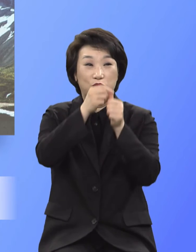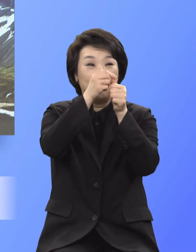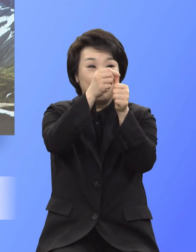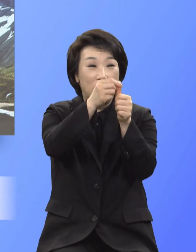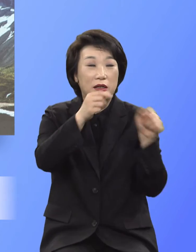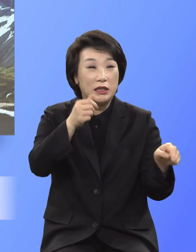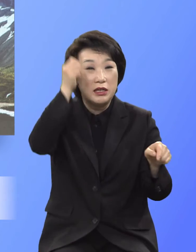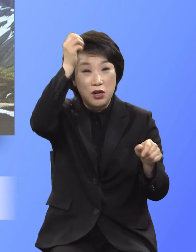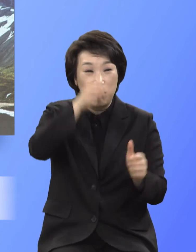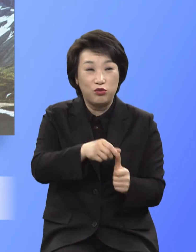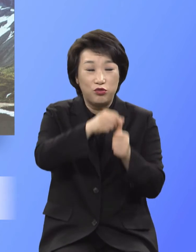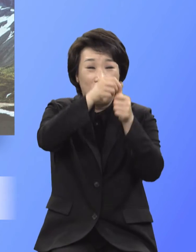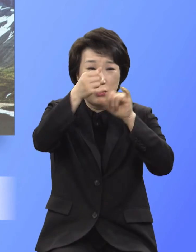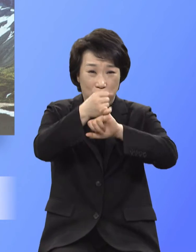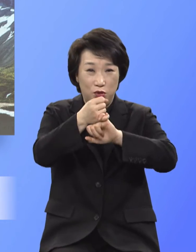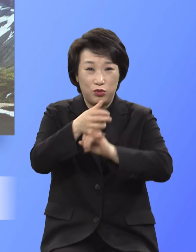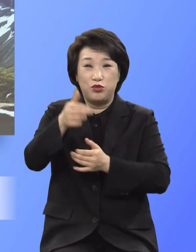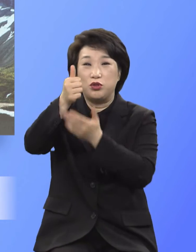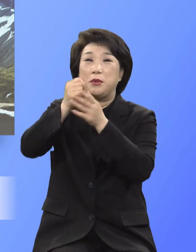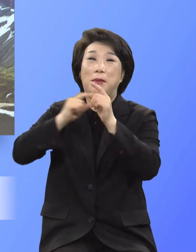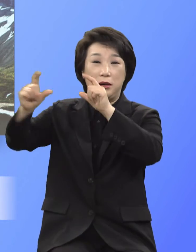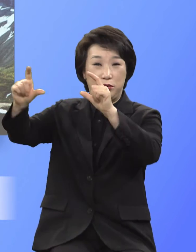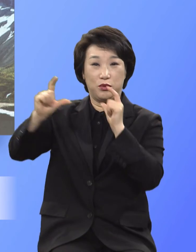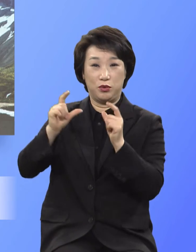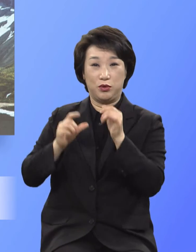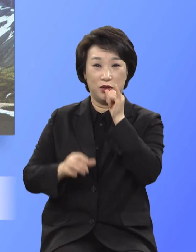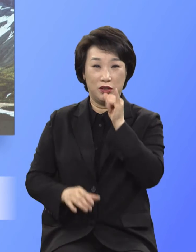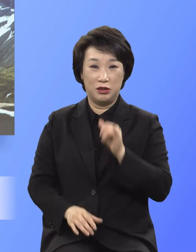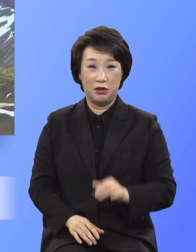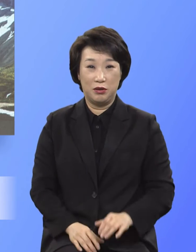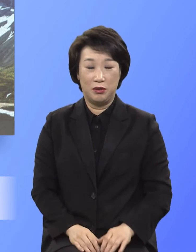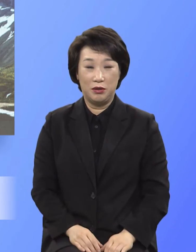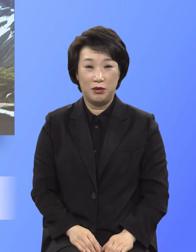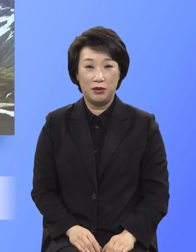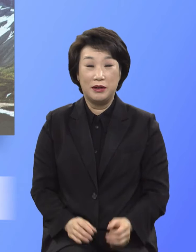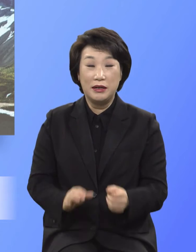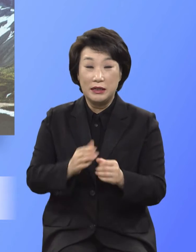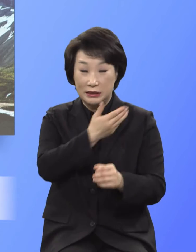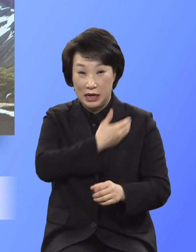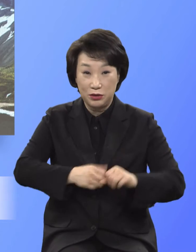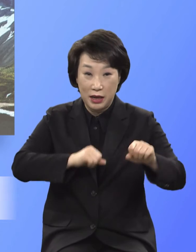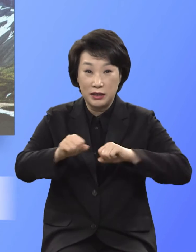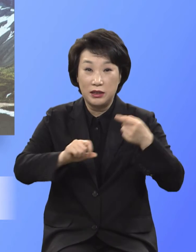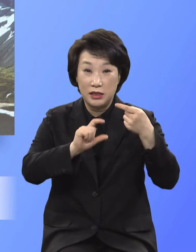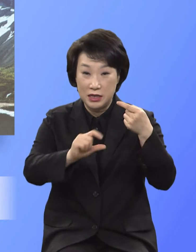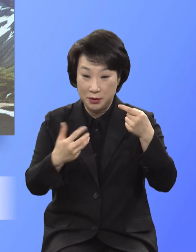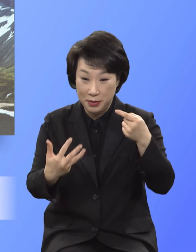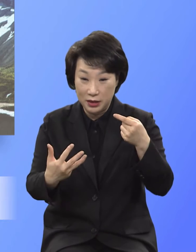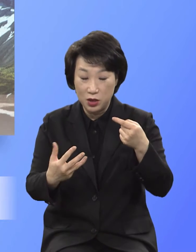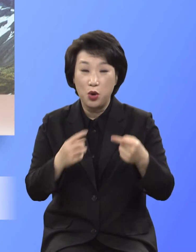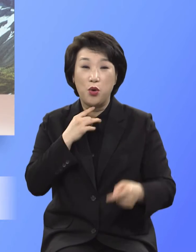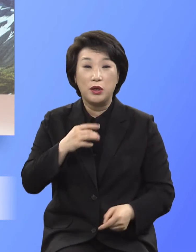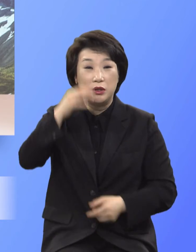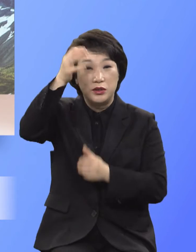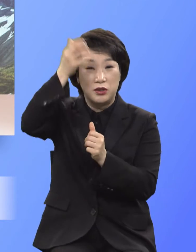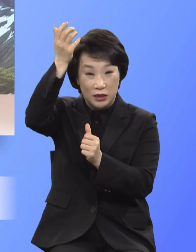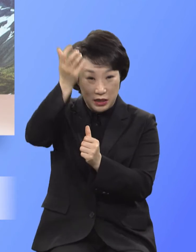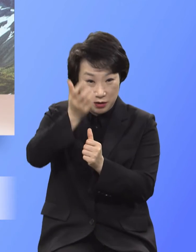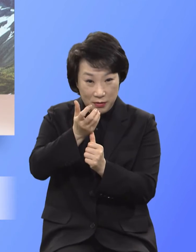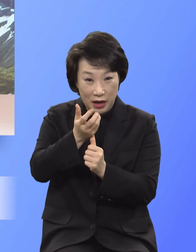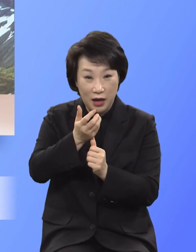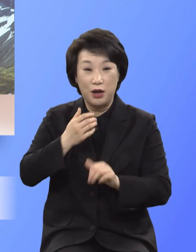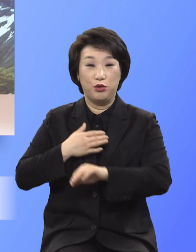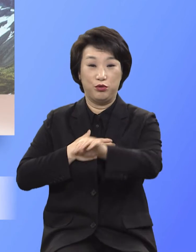구원해서 살려내라고 말씀하시는 것입니다. 사도행전 1장 8절에 오직 성령이